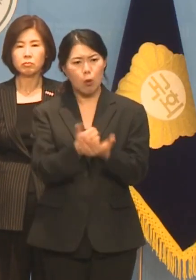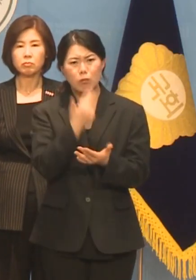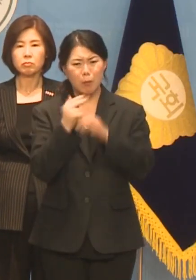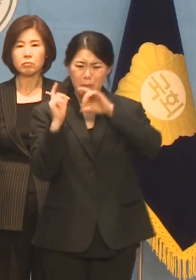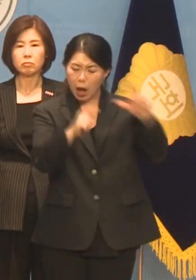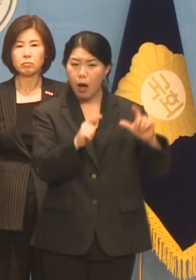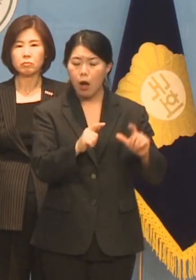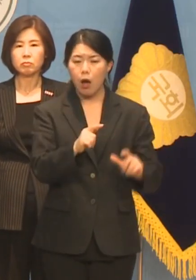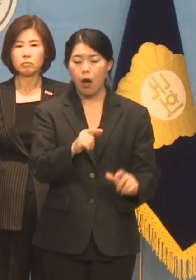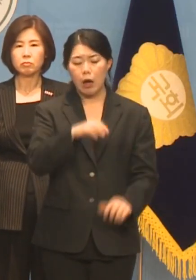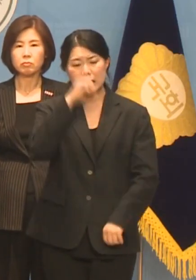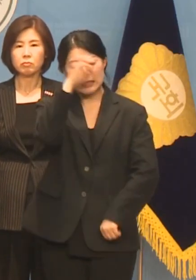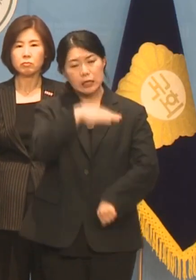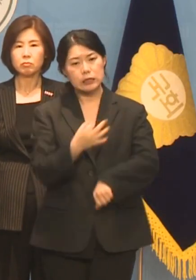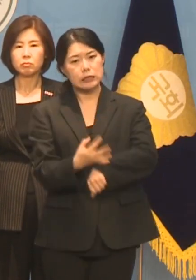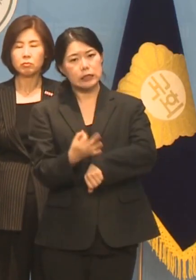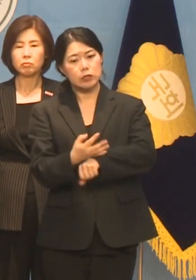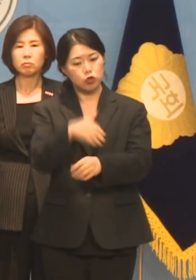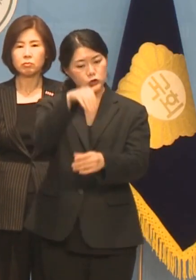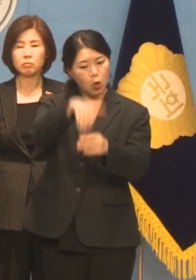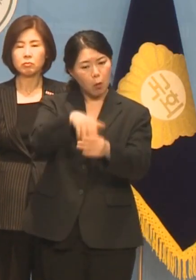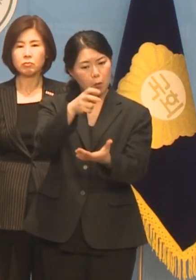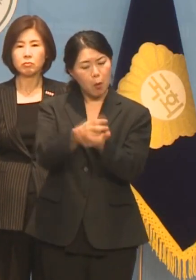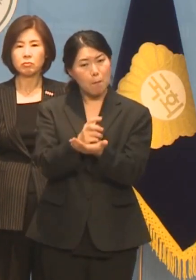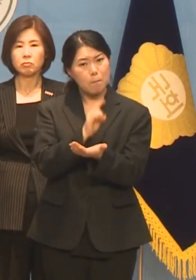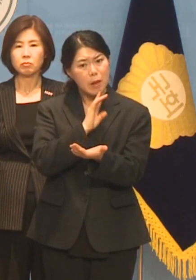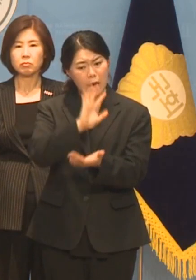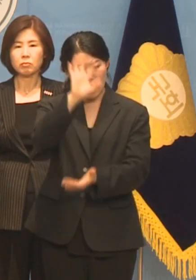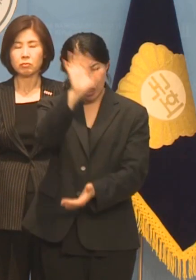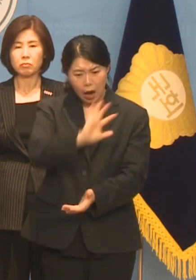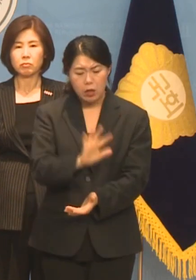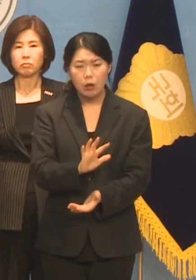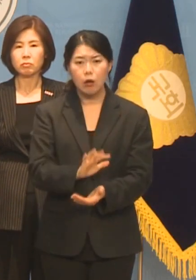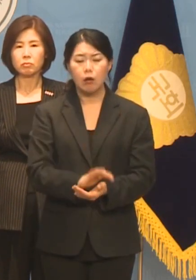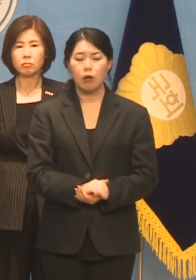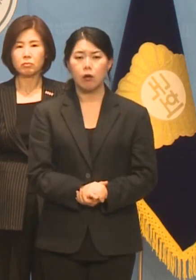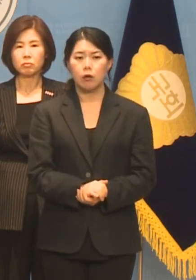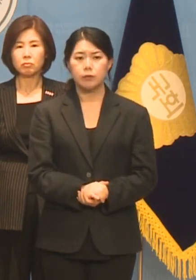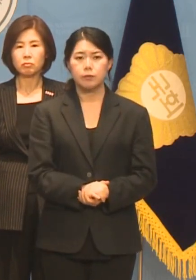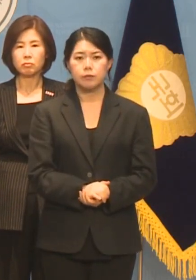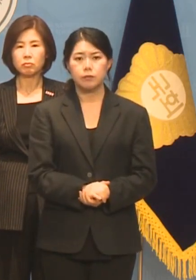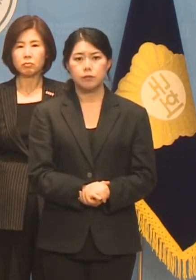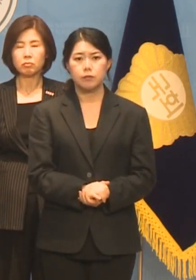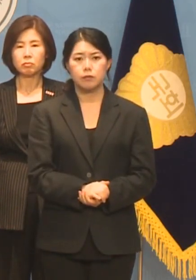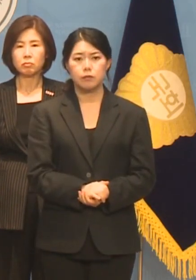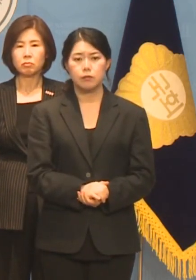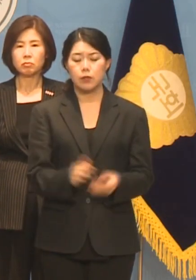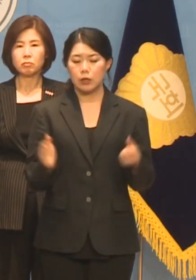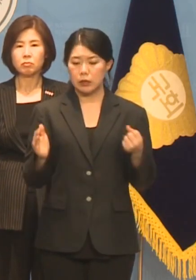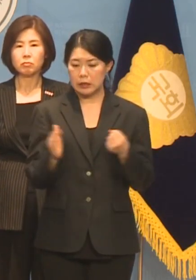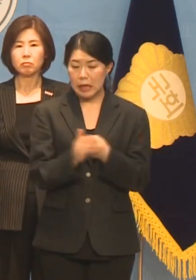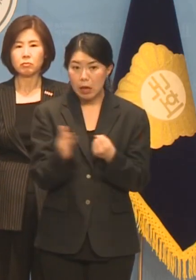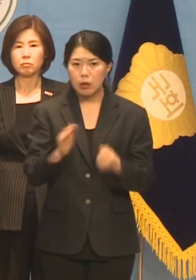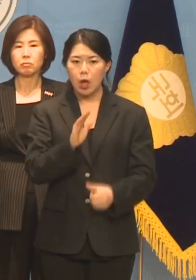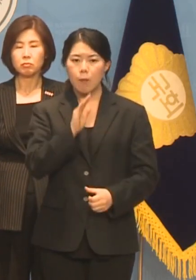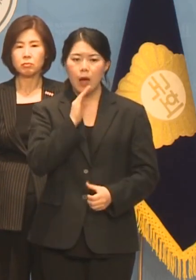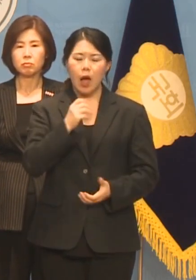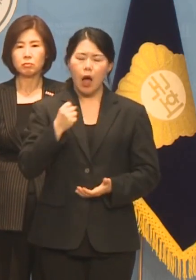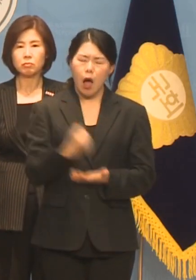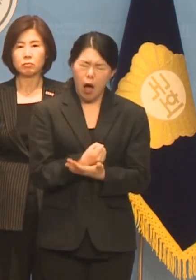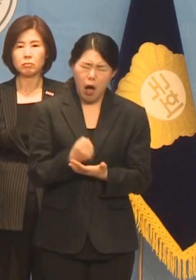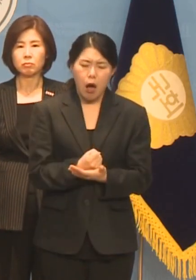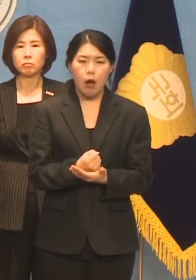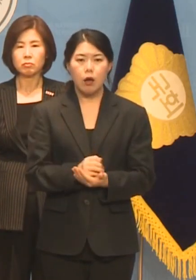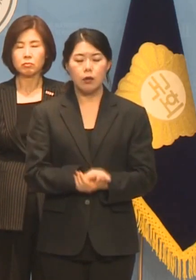것은 단순히 이것이 선거법 문제만이 아니기 때문입니다. 그래서 더 통탄할